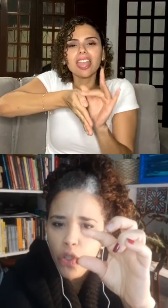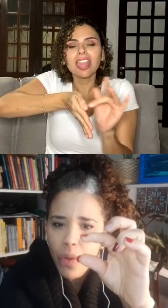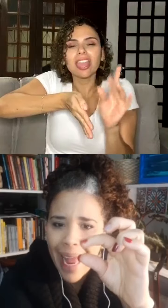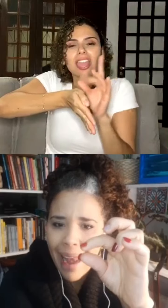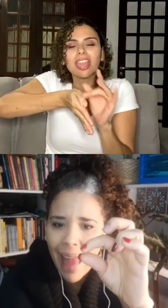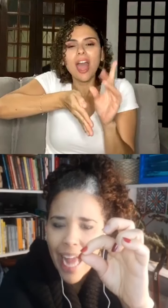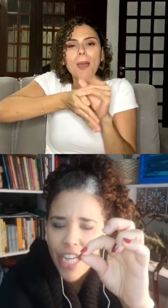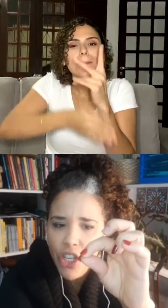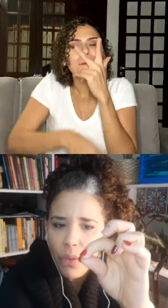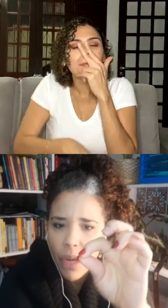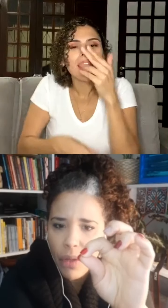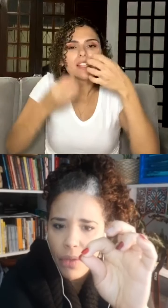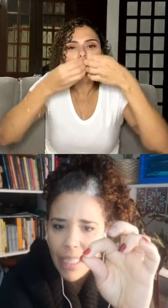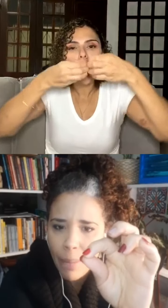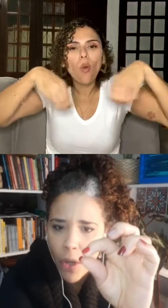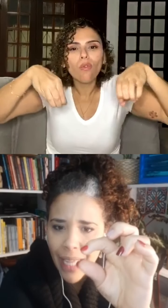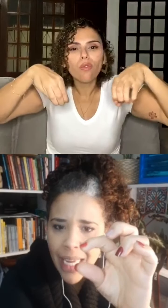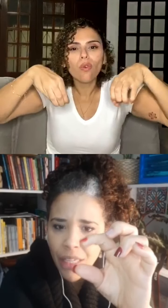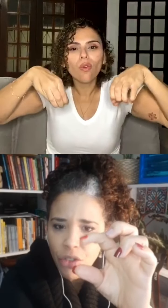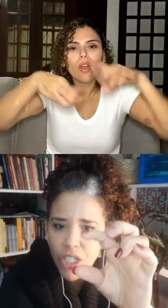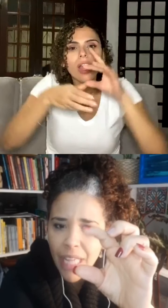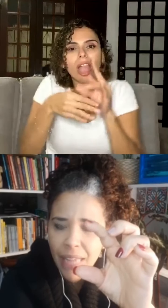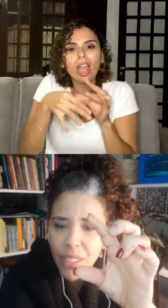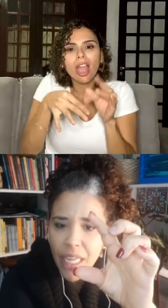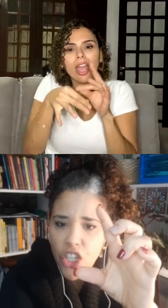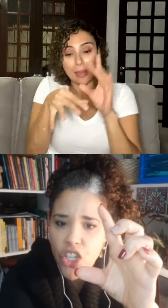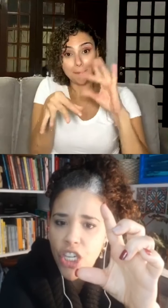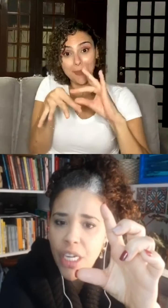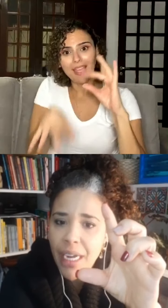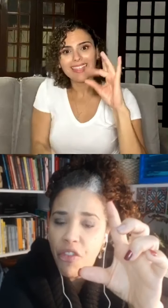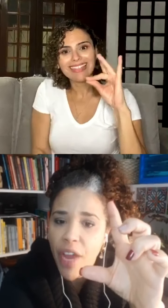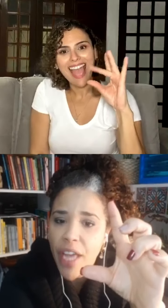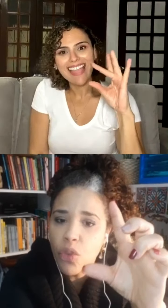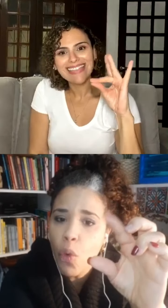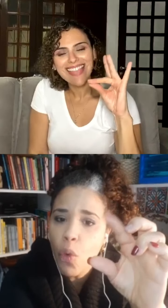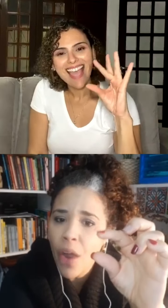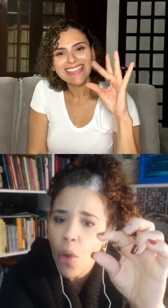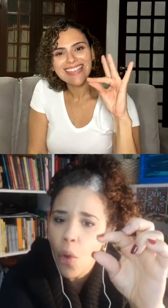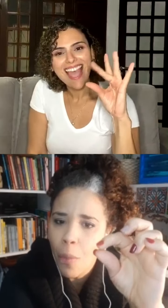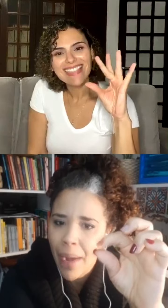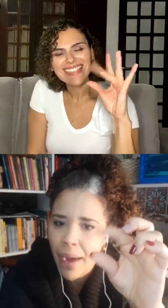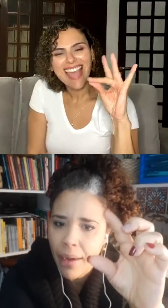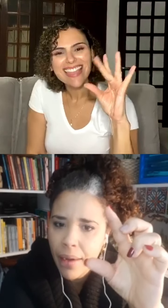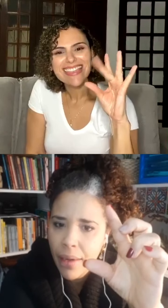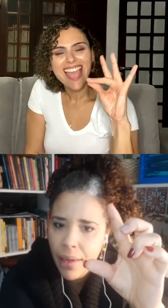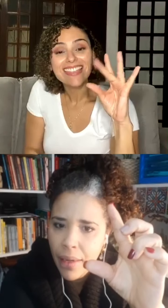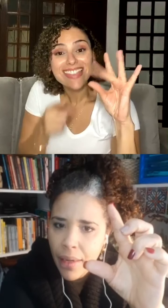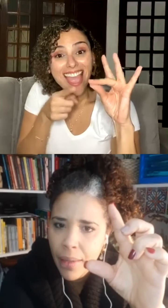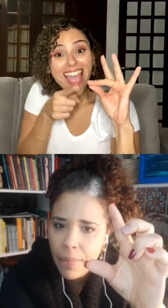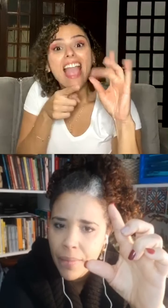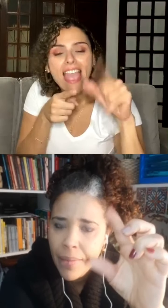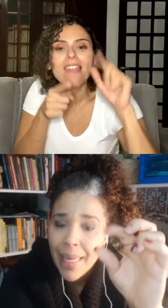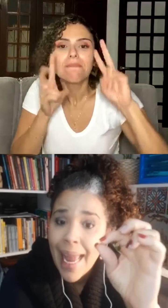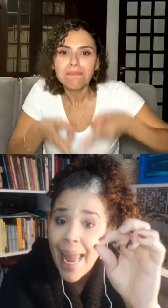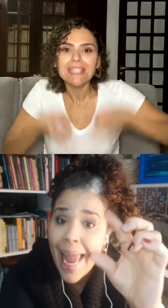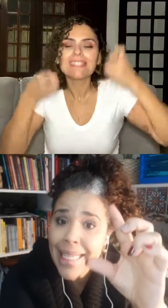viscoso, elástico, que quando você bota entre os dedos, ele estica feito uma goma.